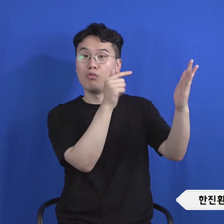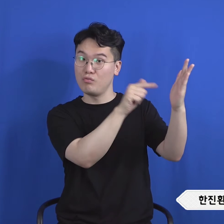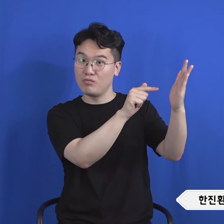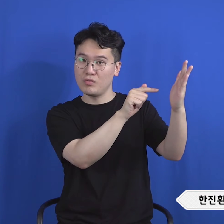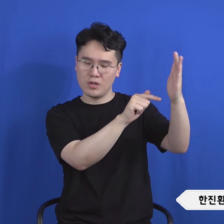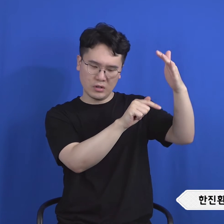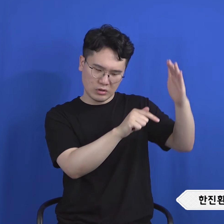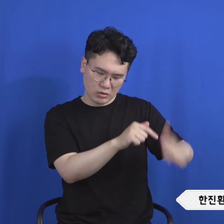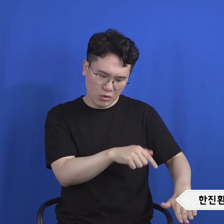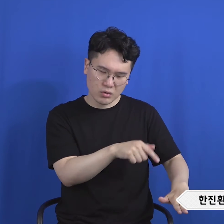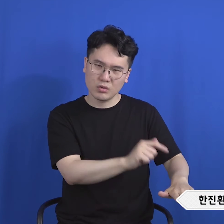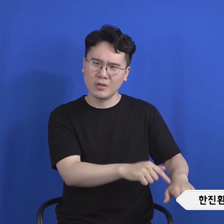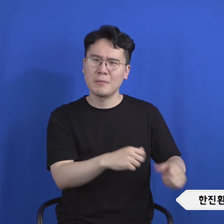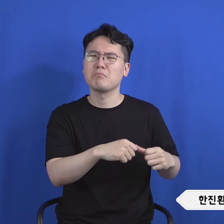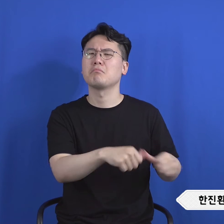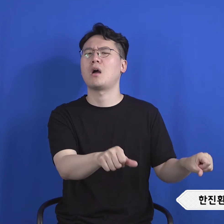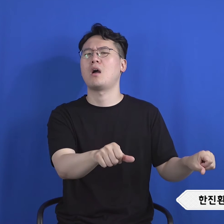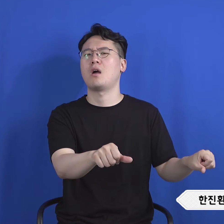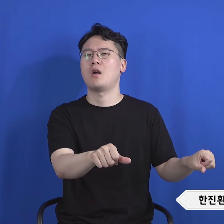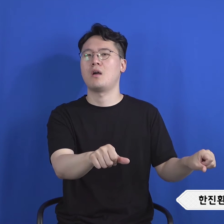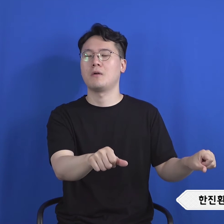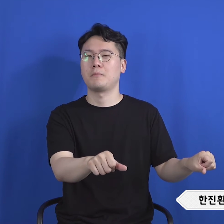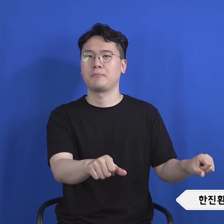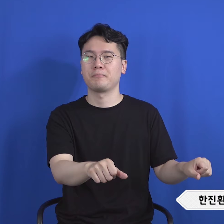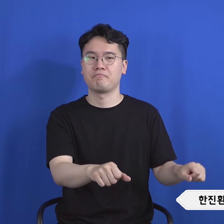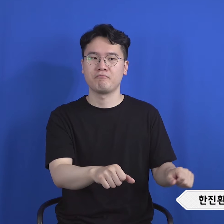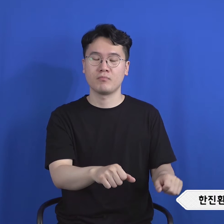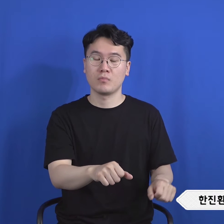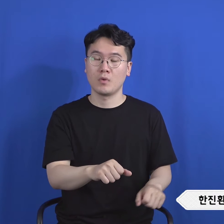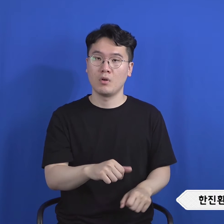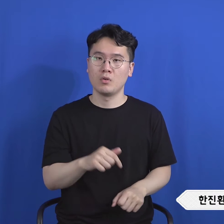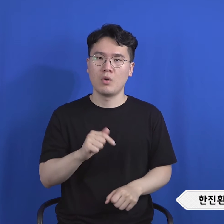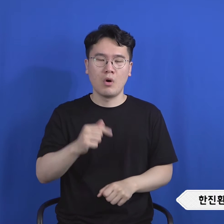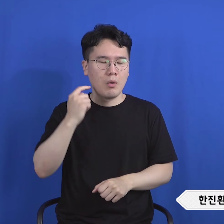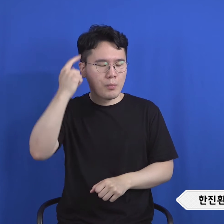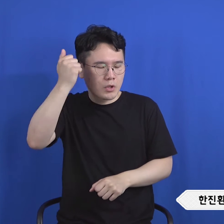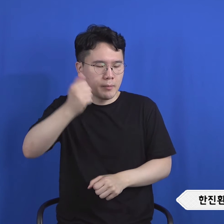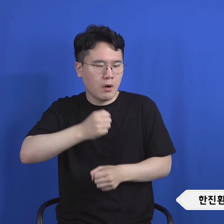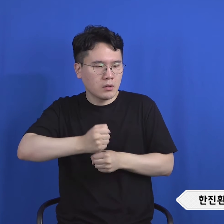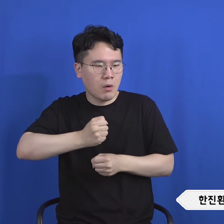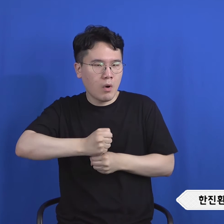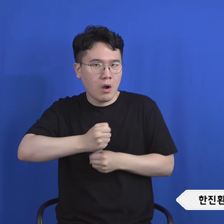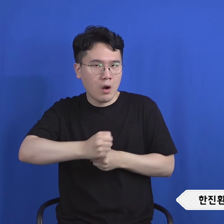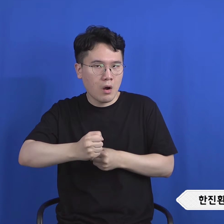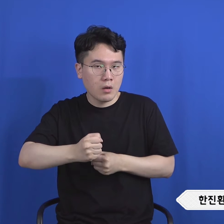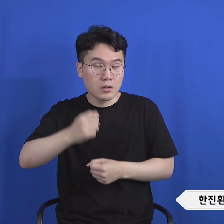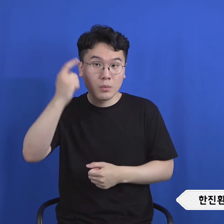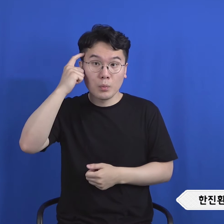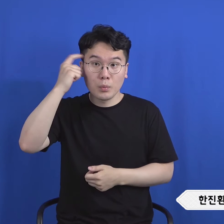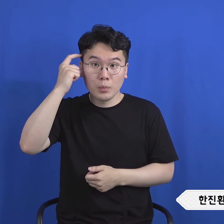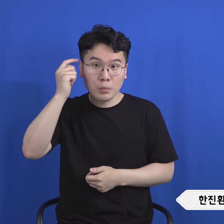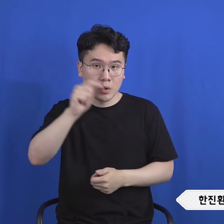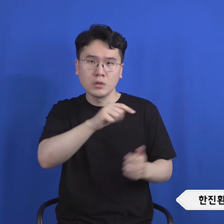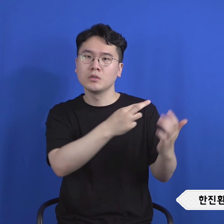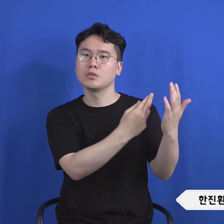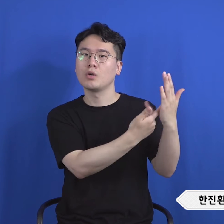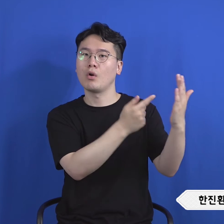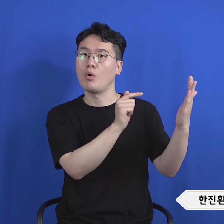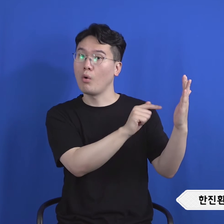산산조각이 났습니다. 순간 목사님이 엄청 당혹스러워졌습니다. 왜냐하면 그